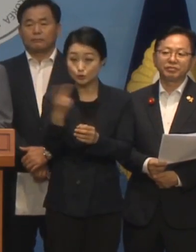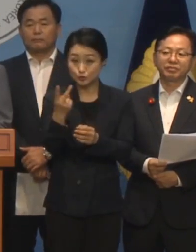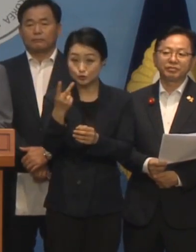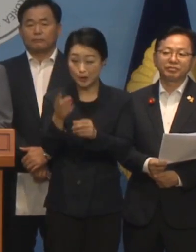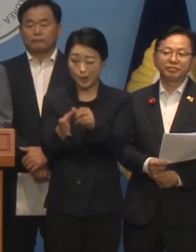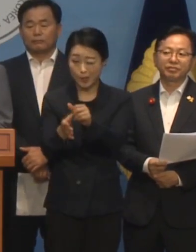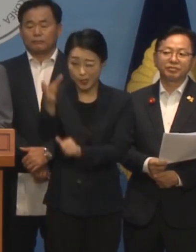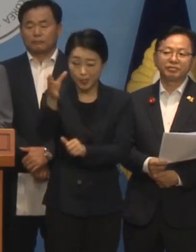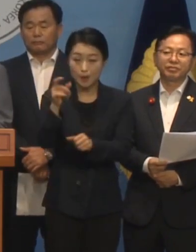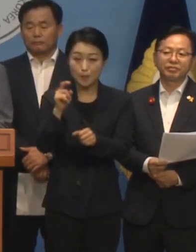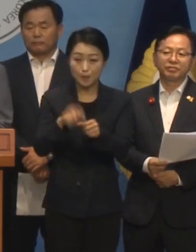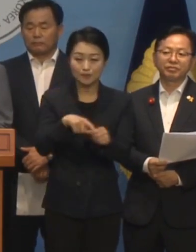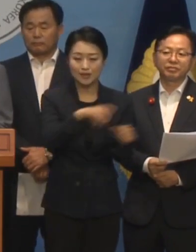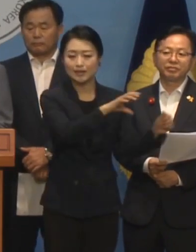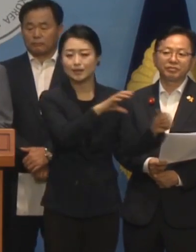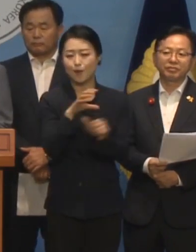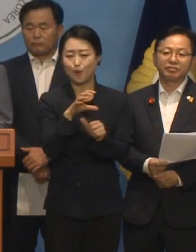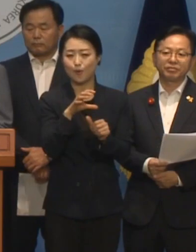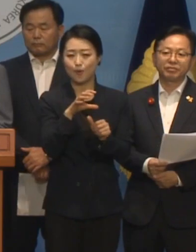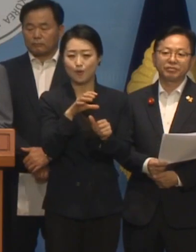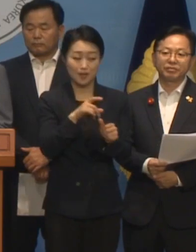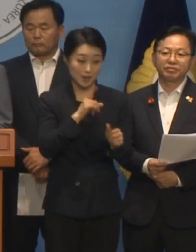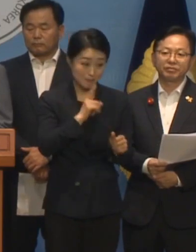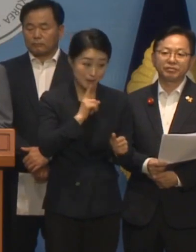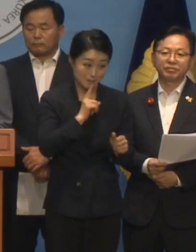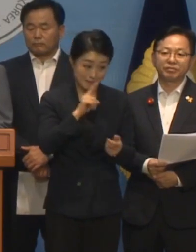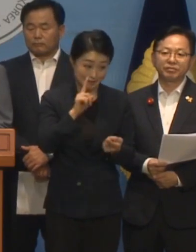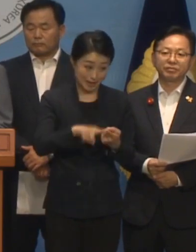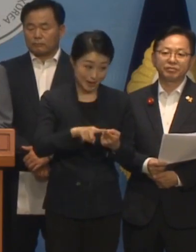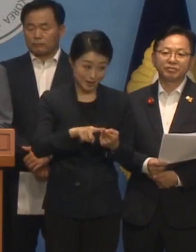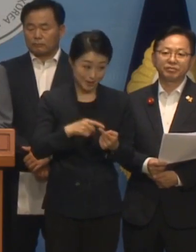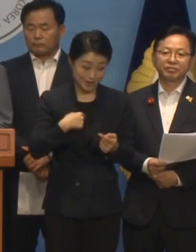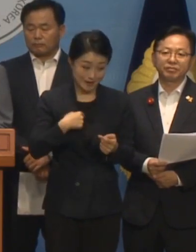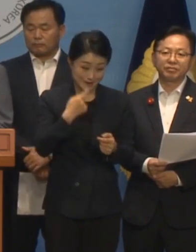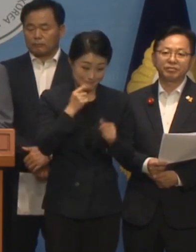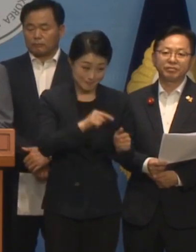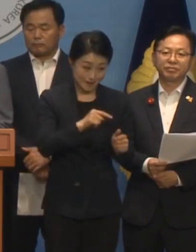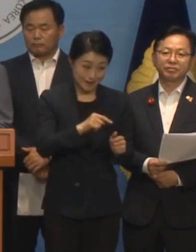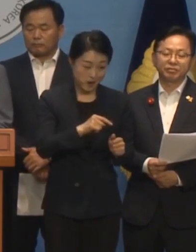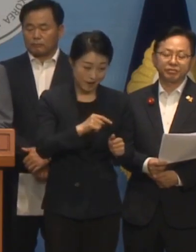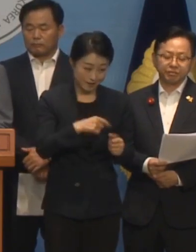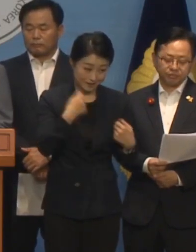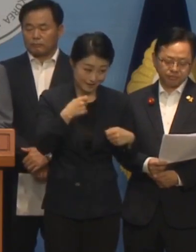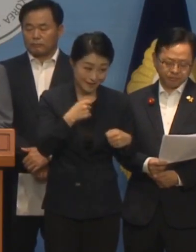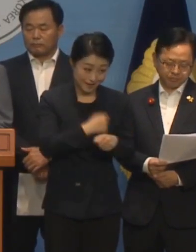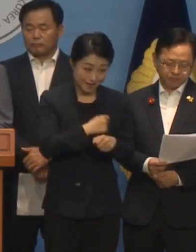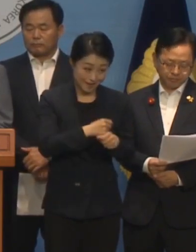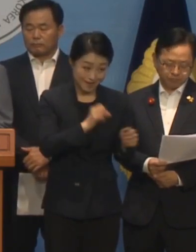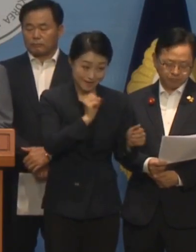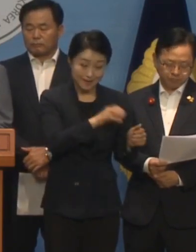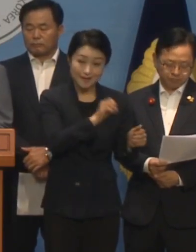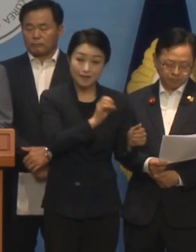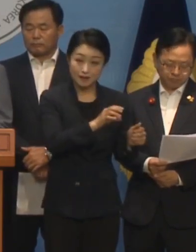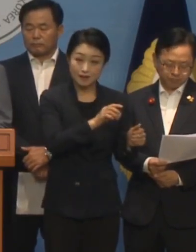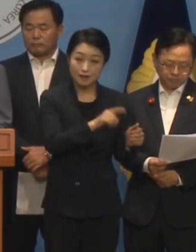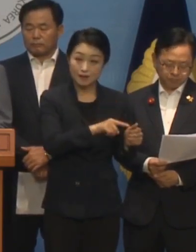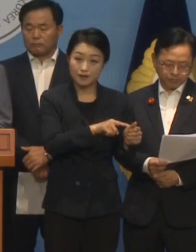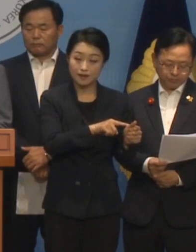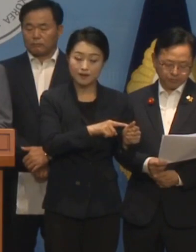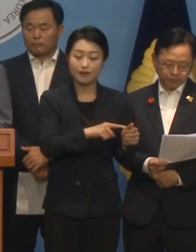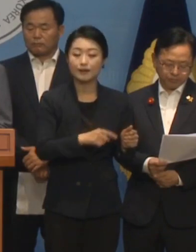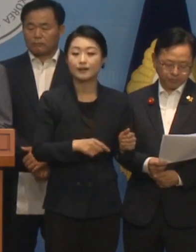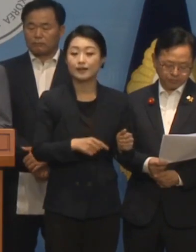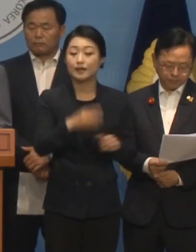입안의 혀였으니 그에 합당한 대가를 줘야 할 것입니다. 믿을 건 했을 것입니다. 믿을